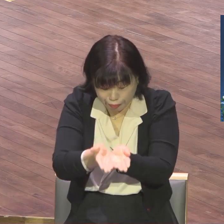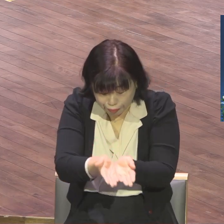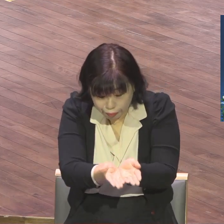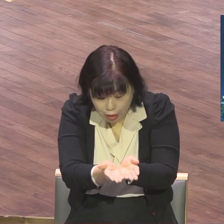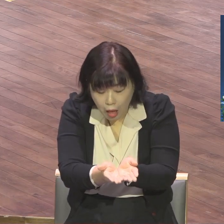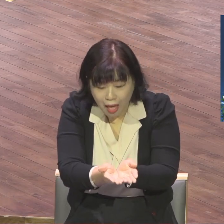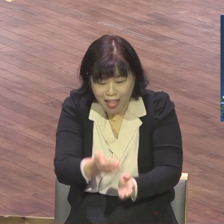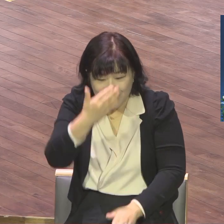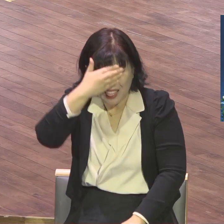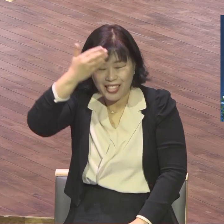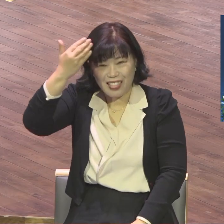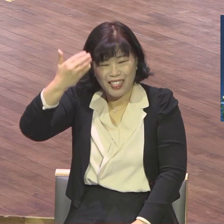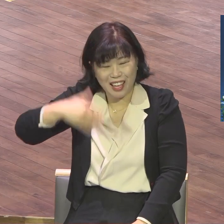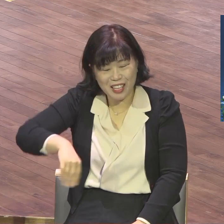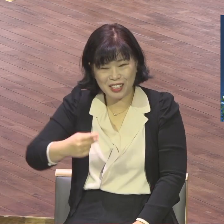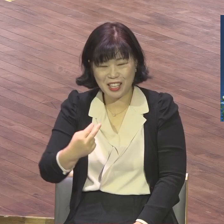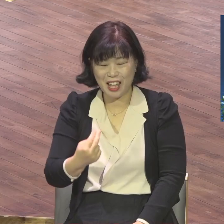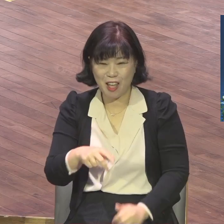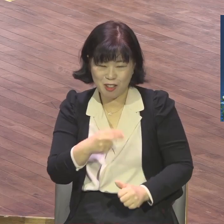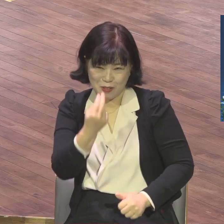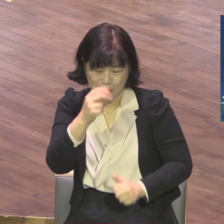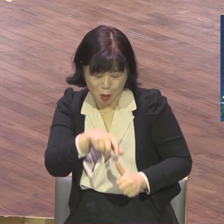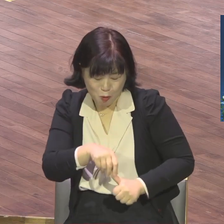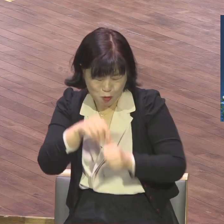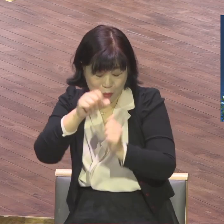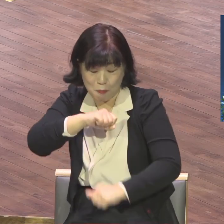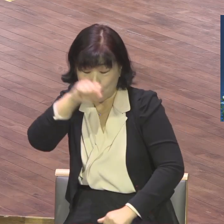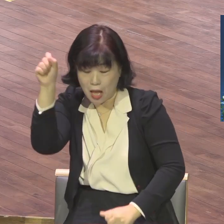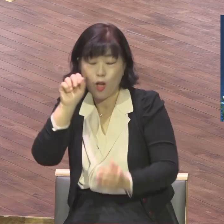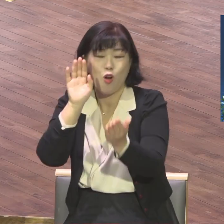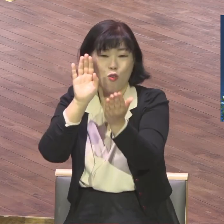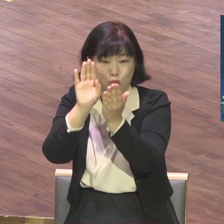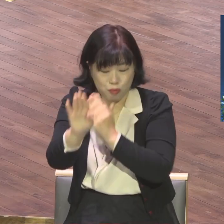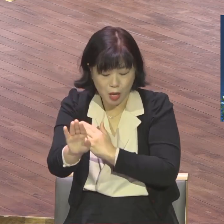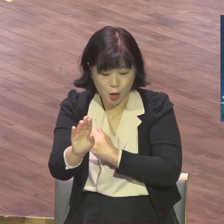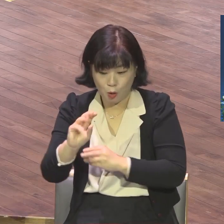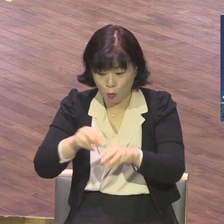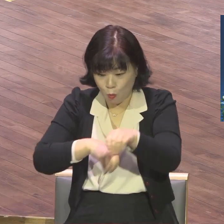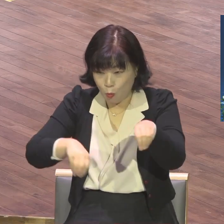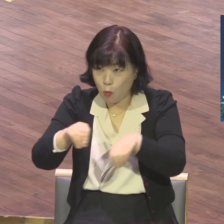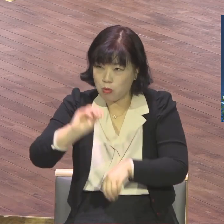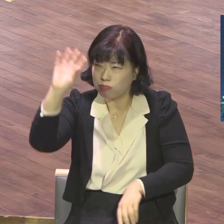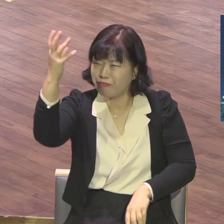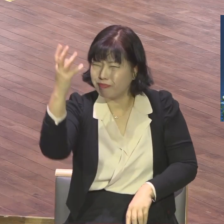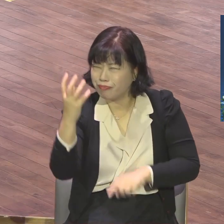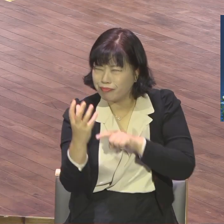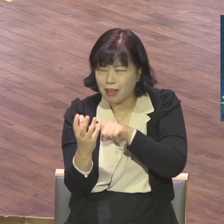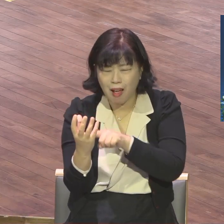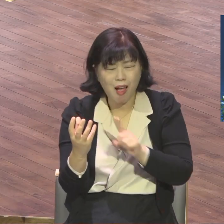오늘 우리 저 정경이 우리 저 어원이 권벌의 정시라고 왔는데